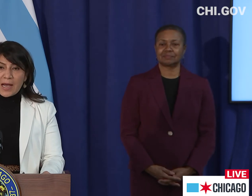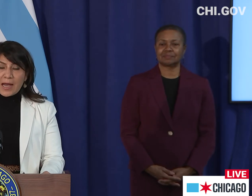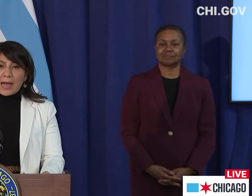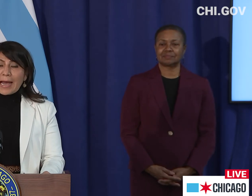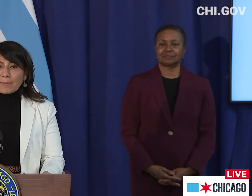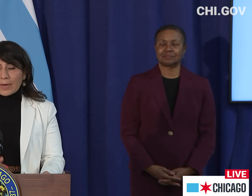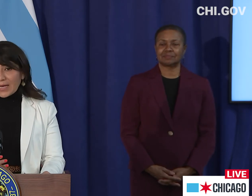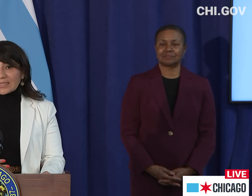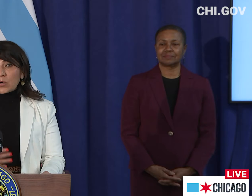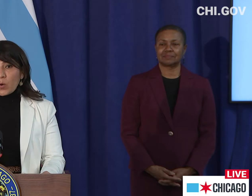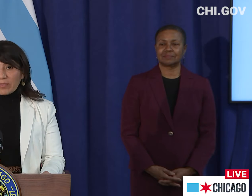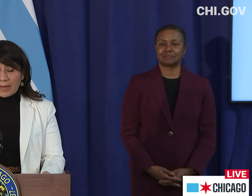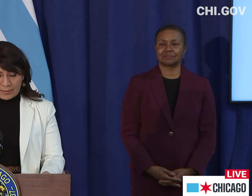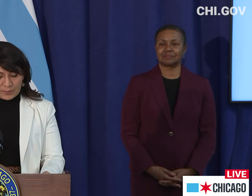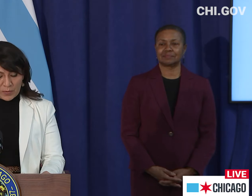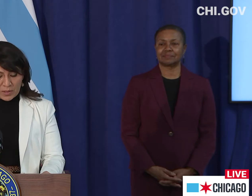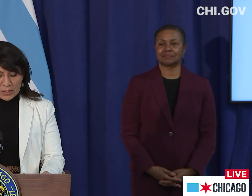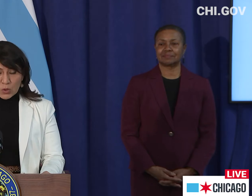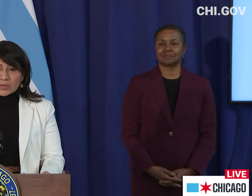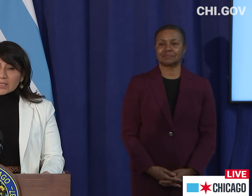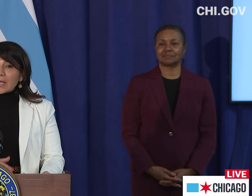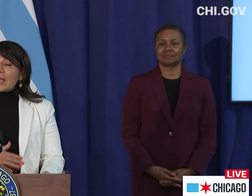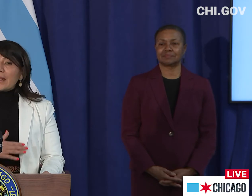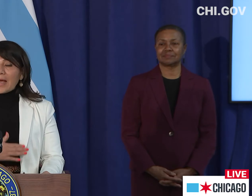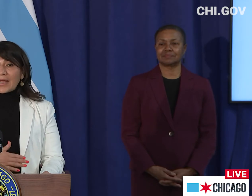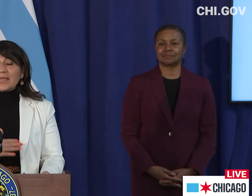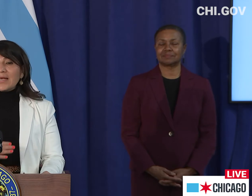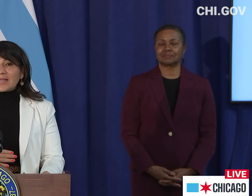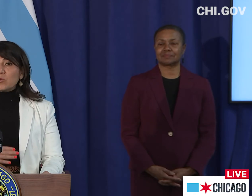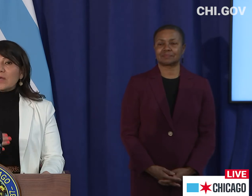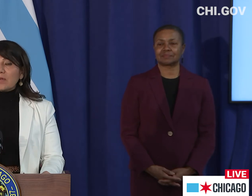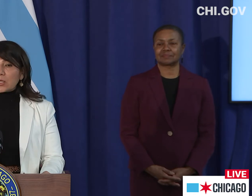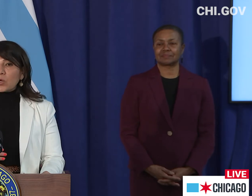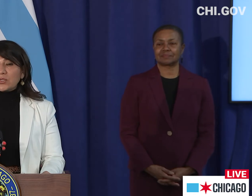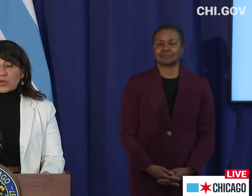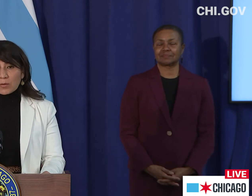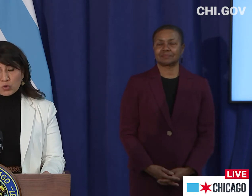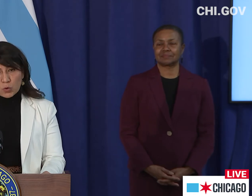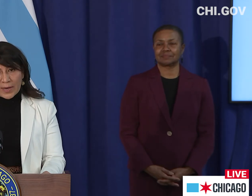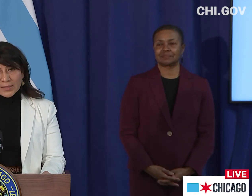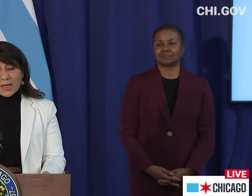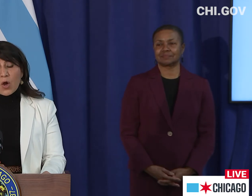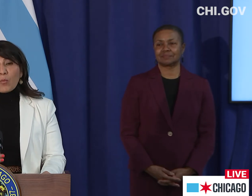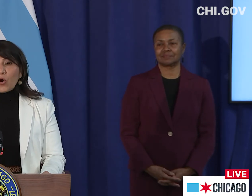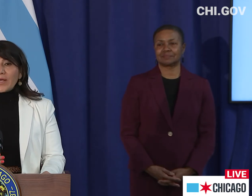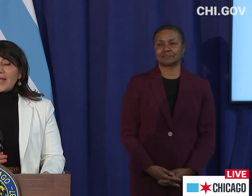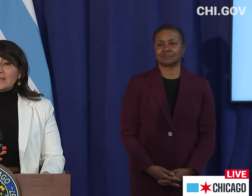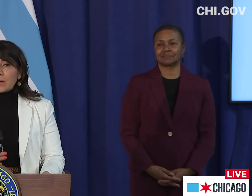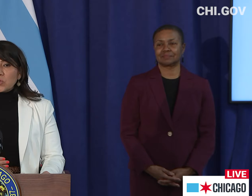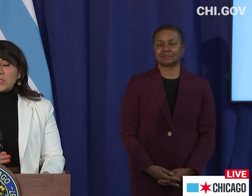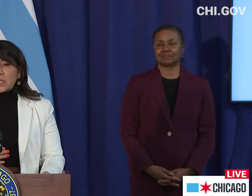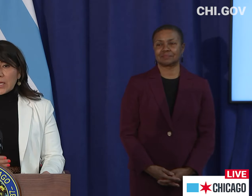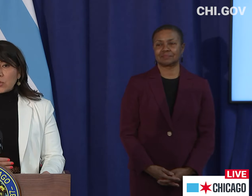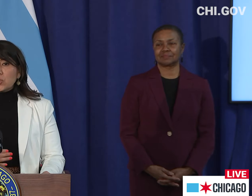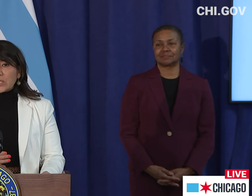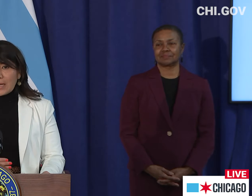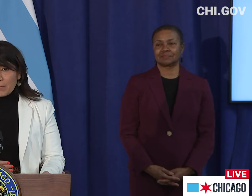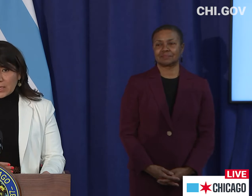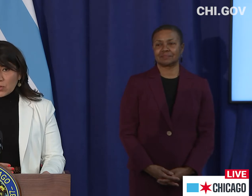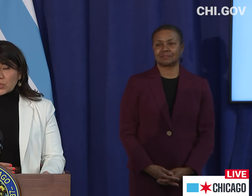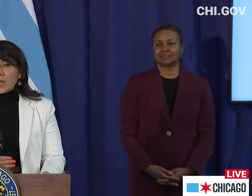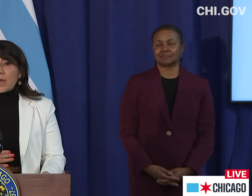personas a 50. Entonces, cada día estamos abriendo la ciudad mucho más porque estamos siguiendo